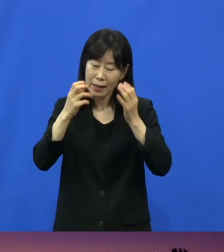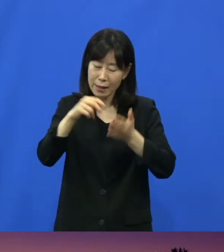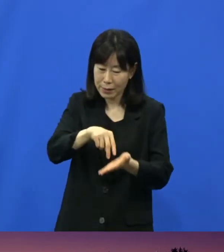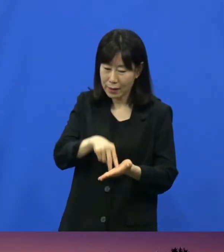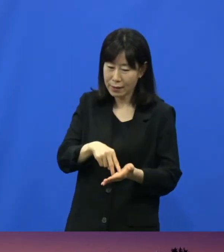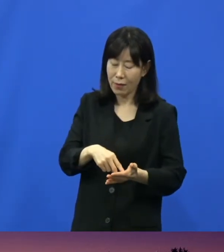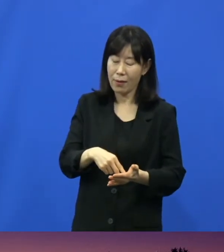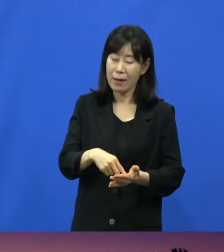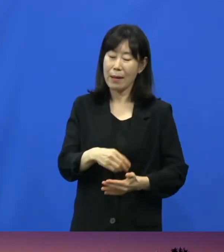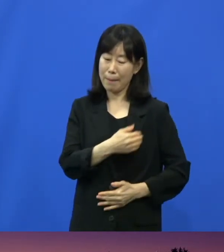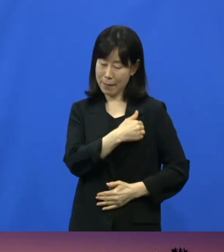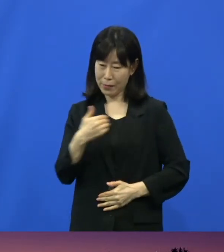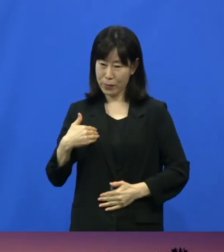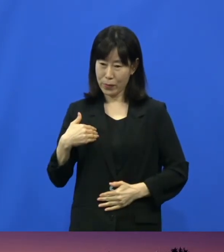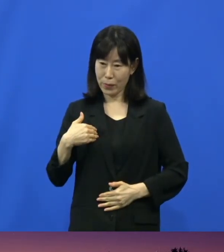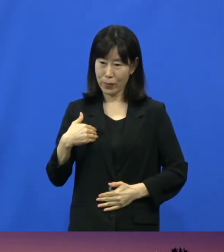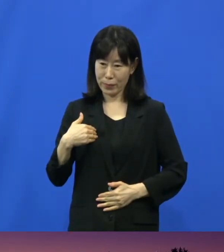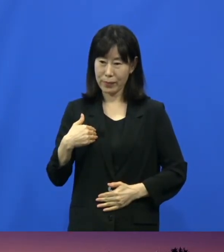거예요.